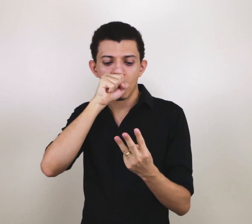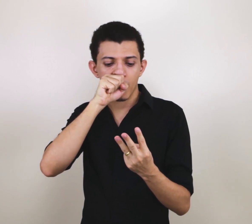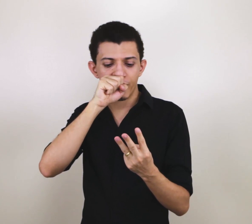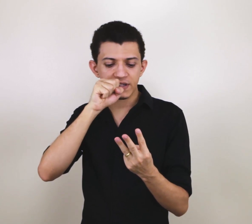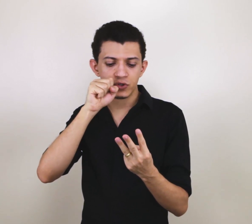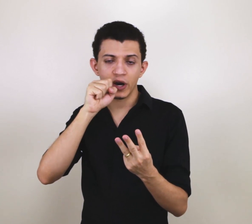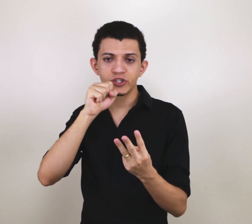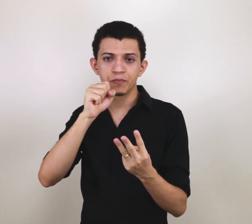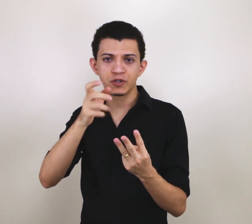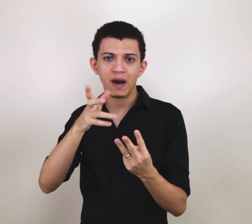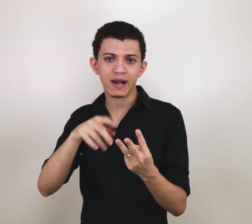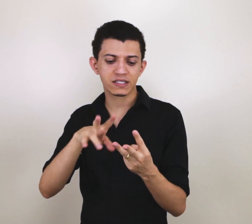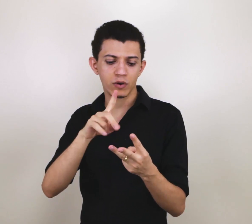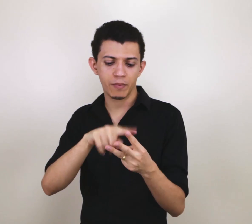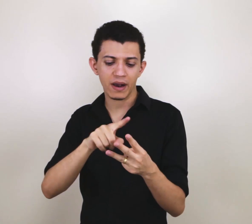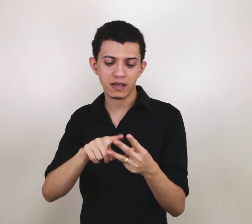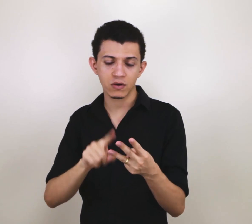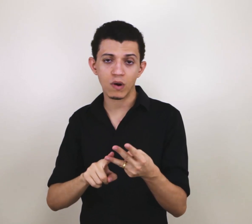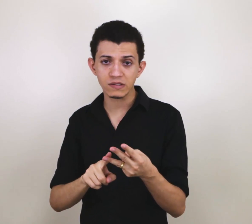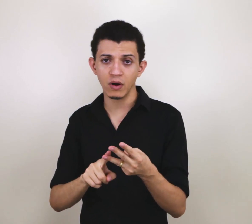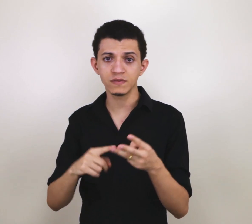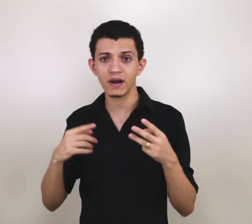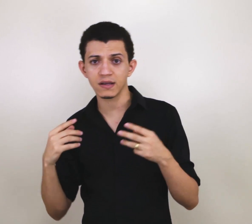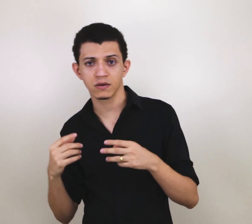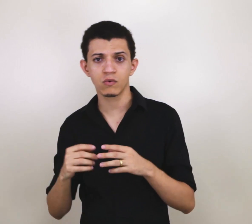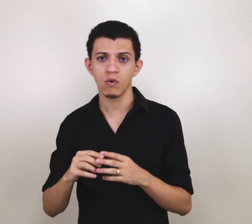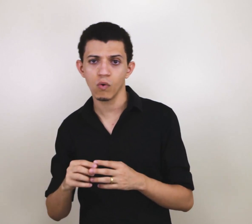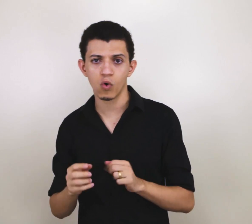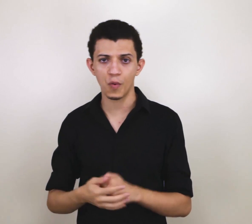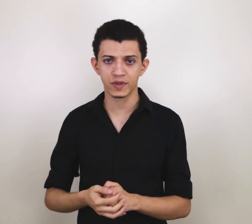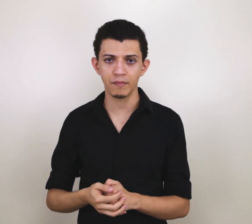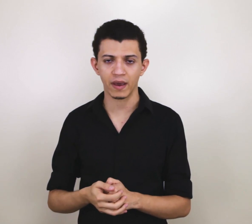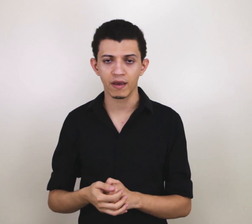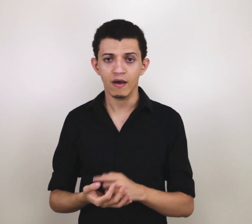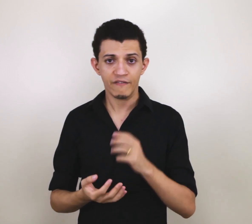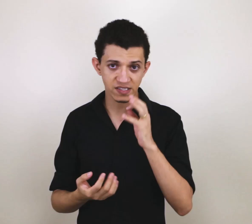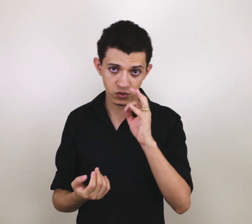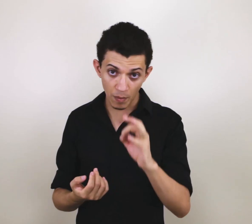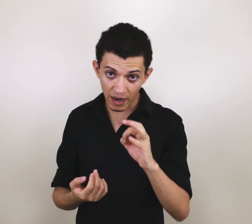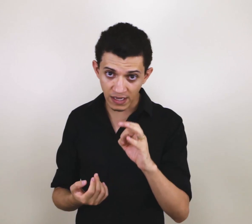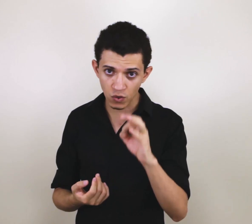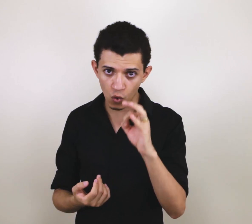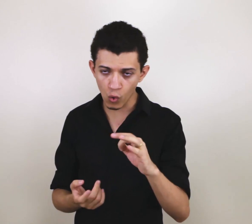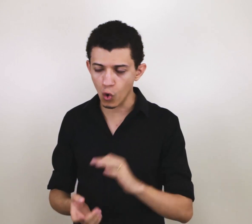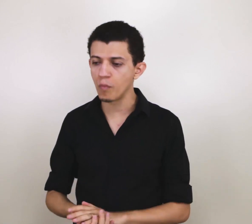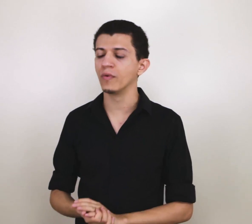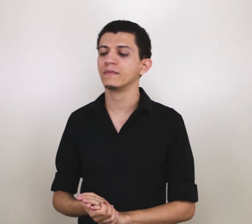eu fiz dois tipos de marcação aqui. Marcação com as mãos, marcação com o corpo também. Fazer só marcação com o corpo.